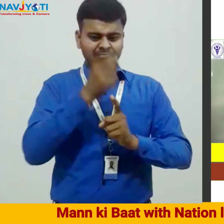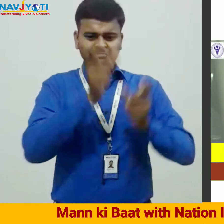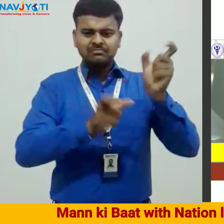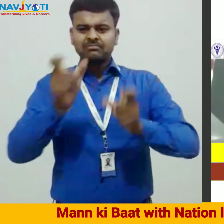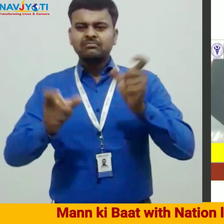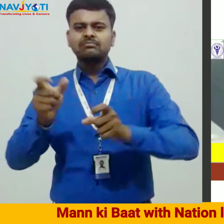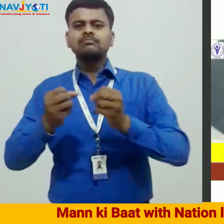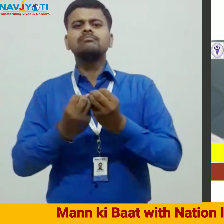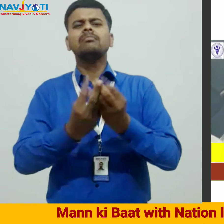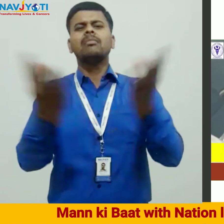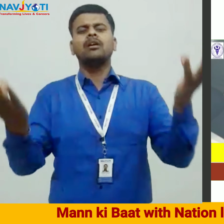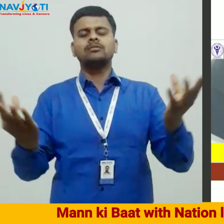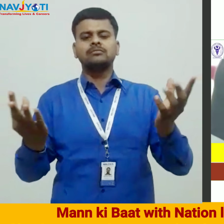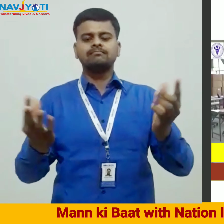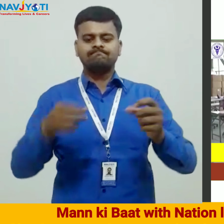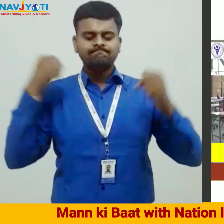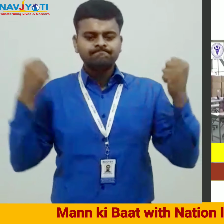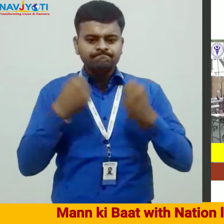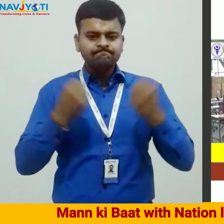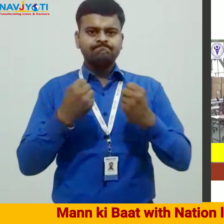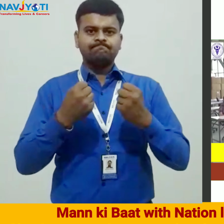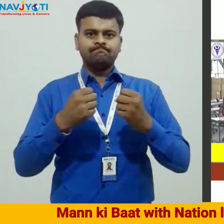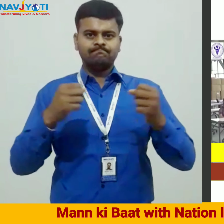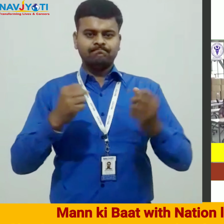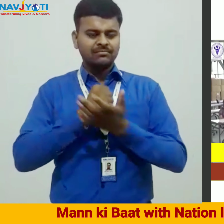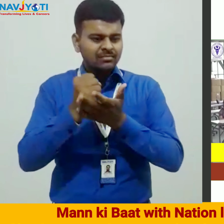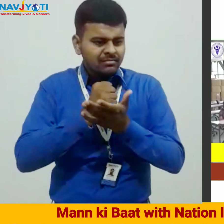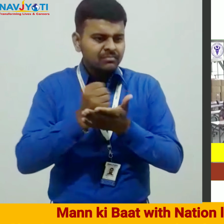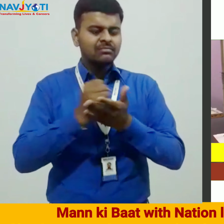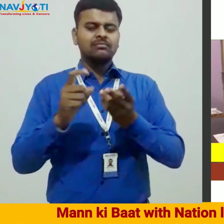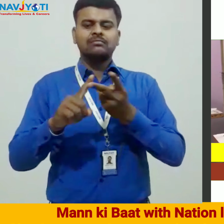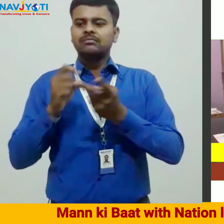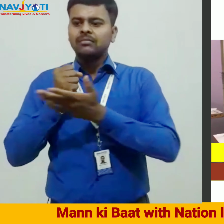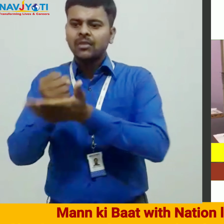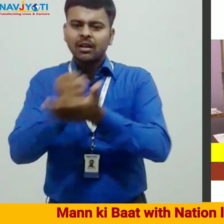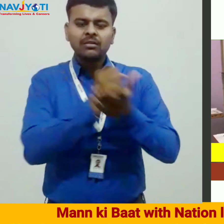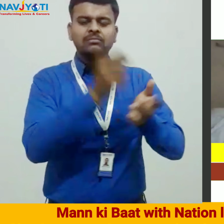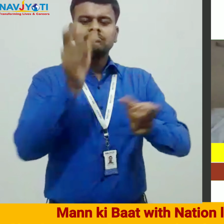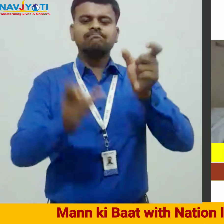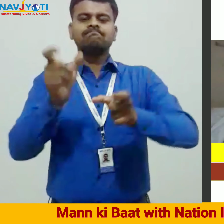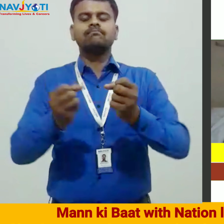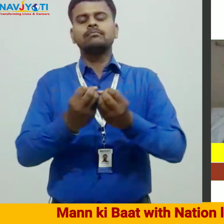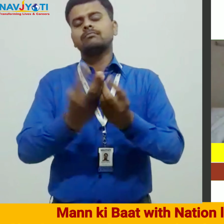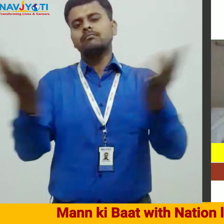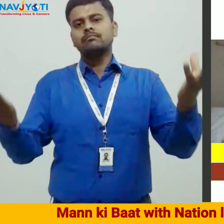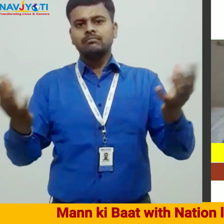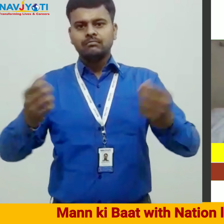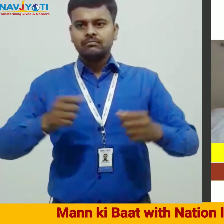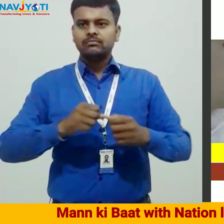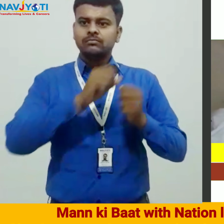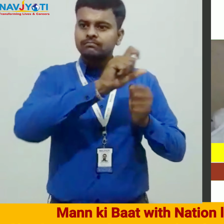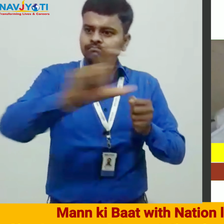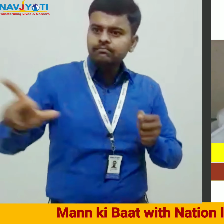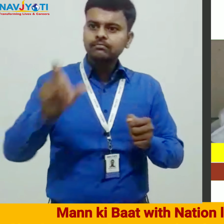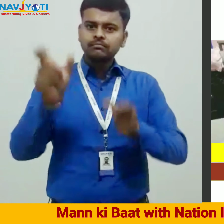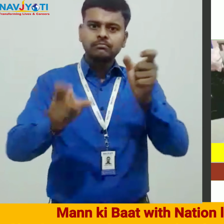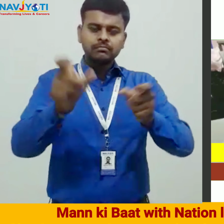भारत में कोरोना के खिलाफ लड़ाई जनता लड़ रही है, आप लड़ रहे